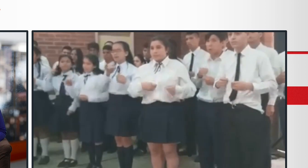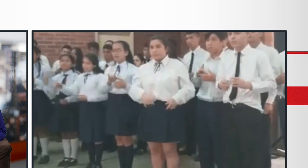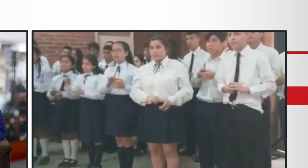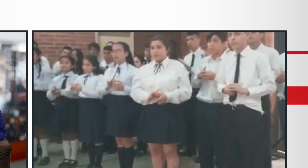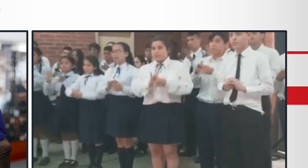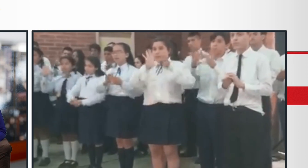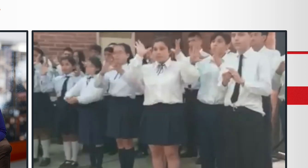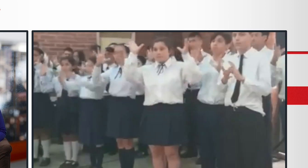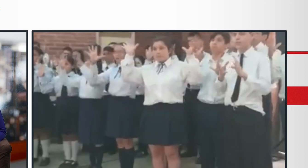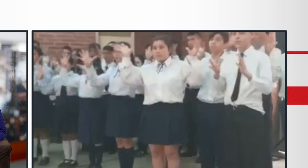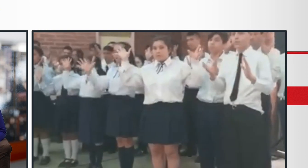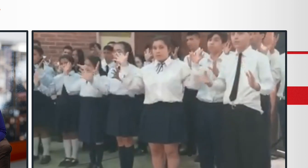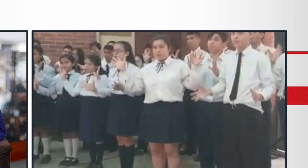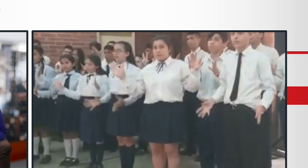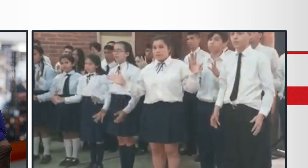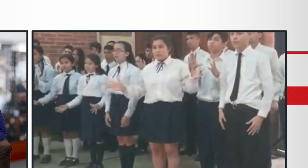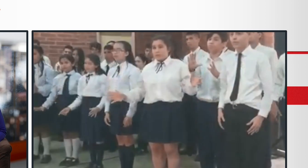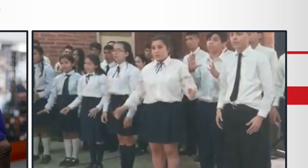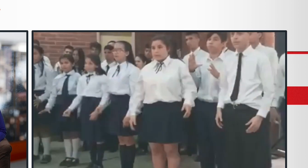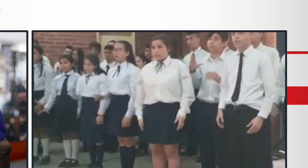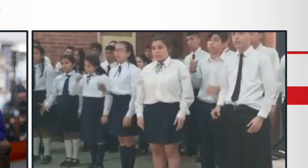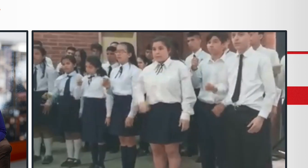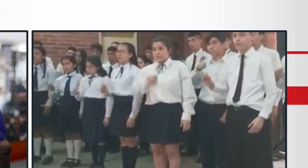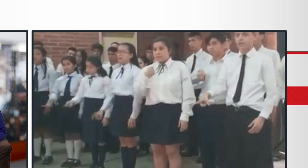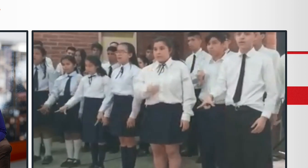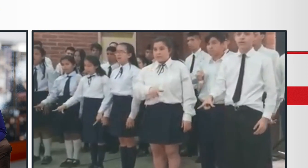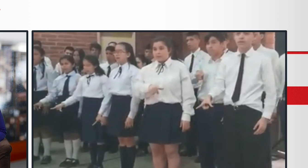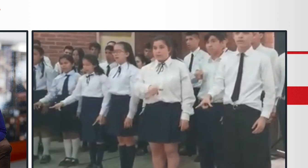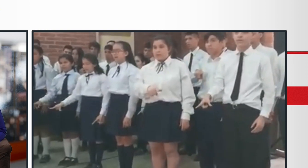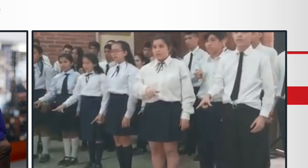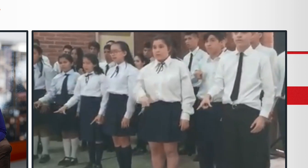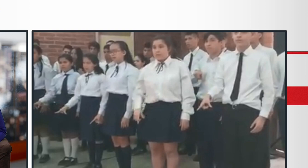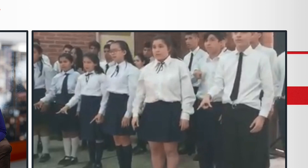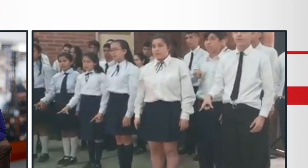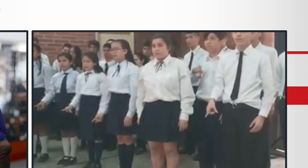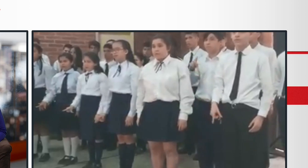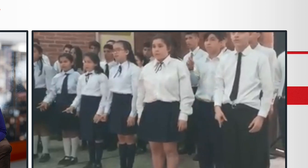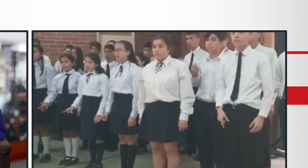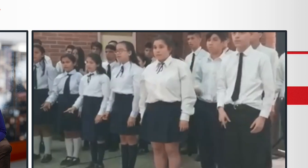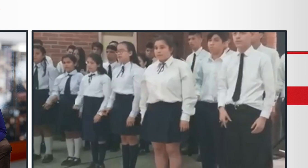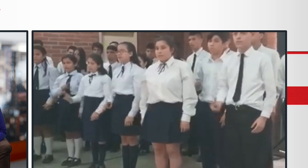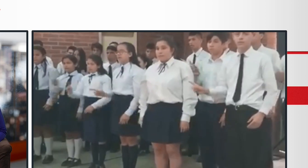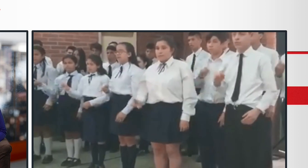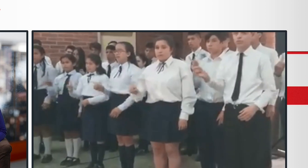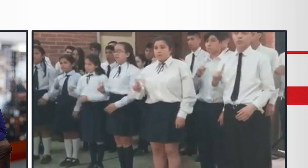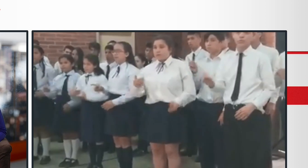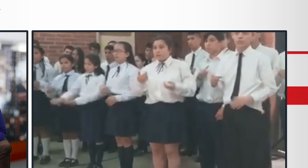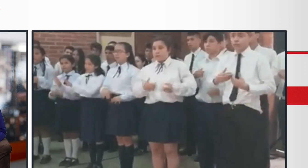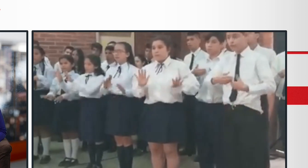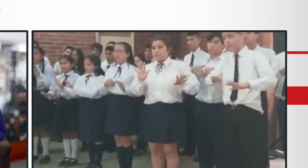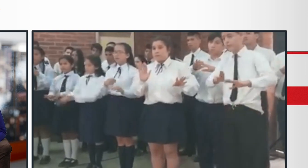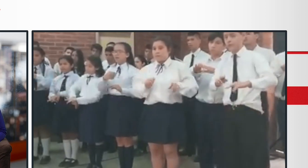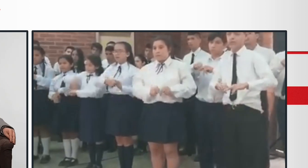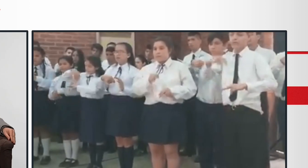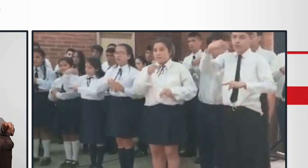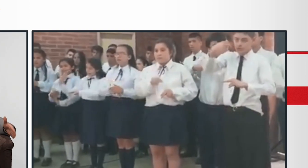sorda puede emitir sonidos. Entonces está mal expresado decir sordomudo o sordomuda. O sea, no es